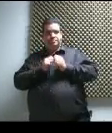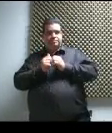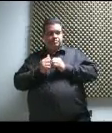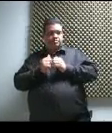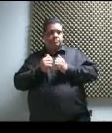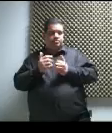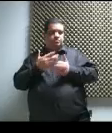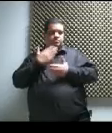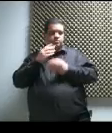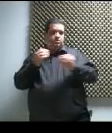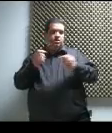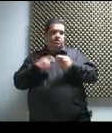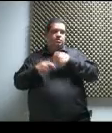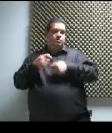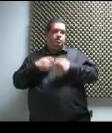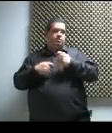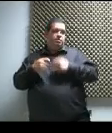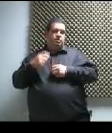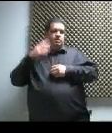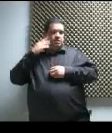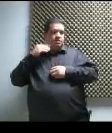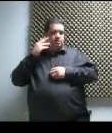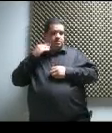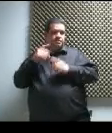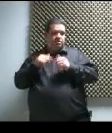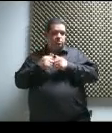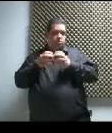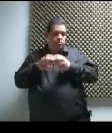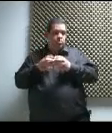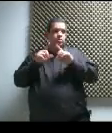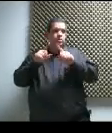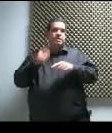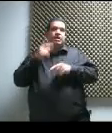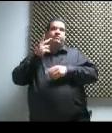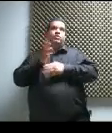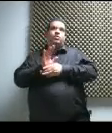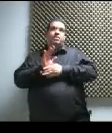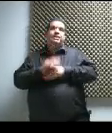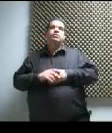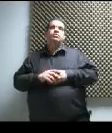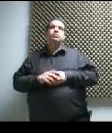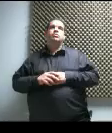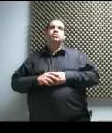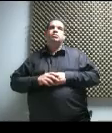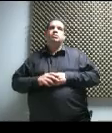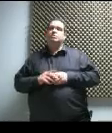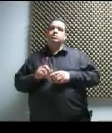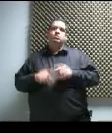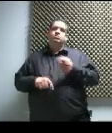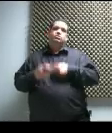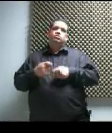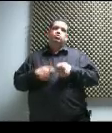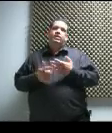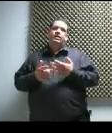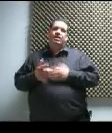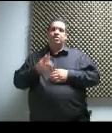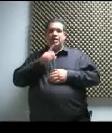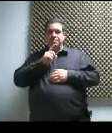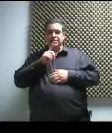Porque no hay nada que suplante esa experiencia colectiva de ir a ver una película. es insustituible. O yo creo que es una